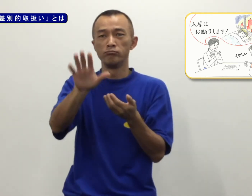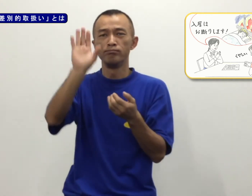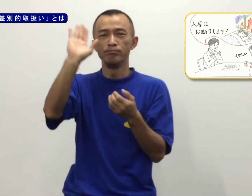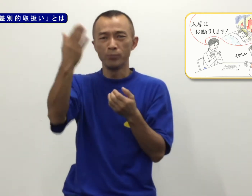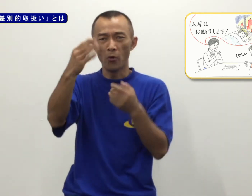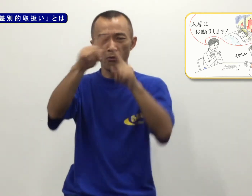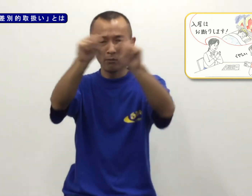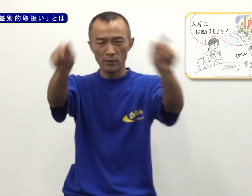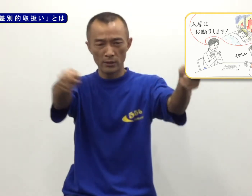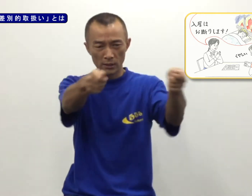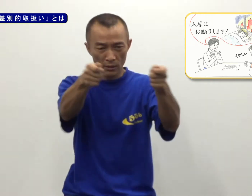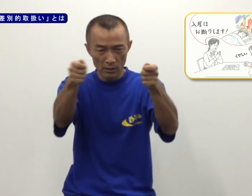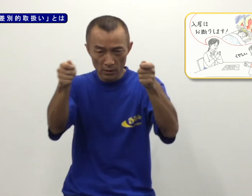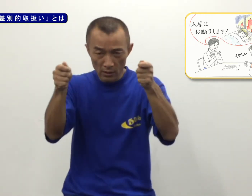があったが